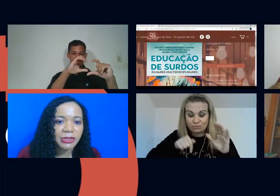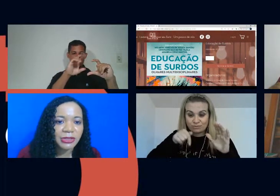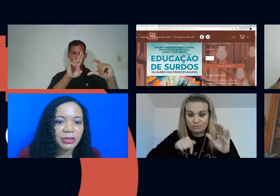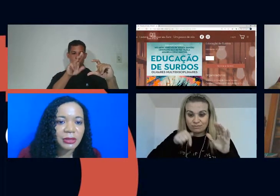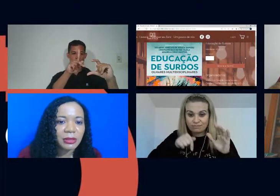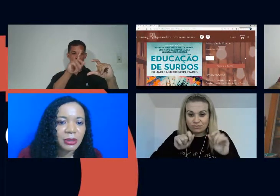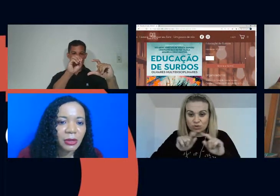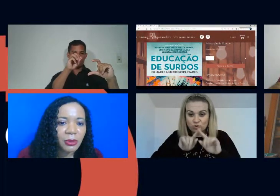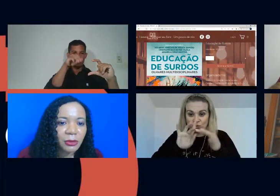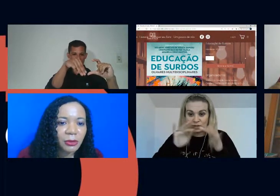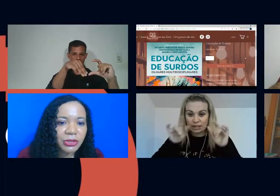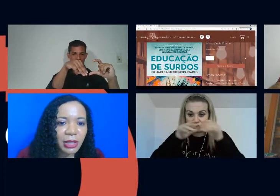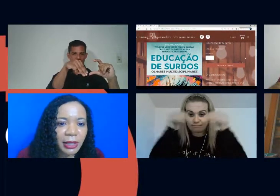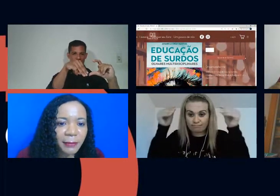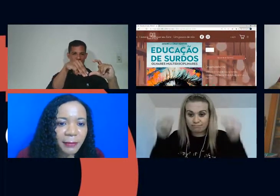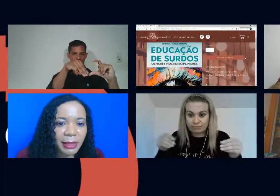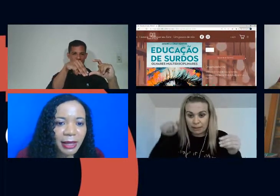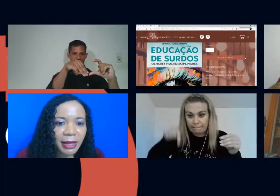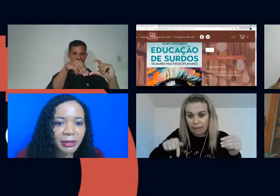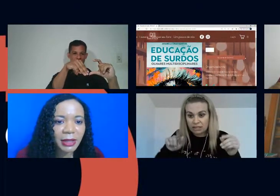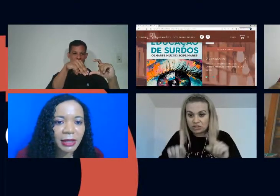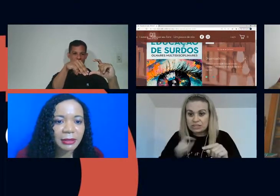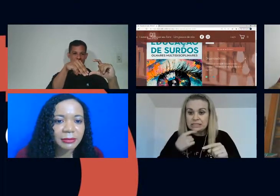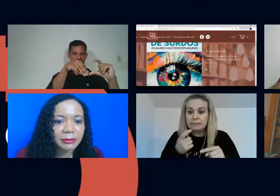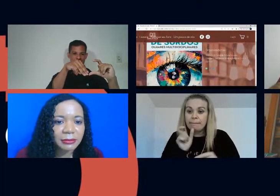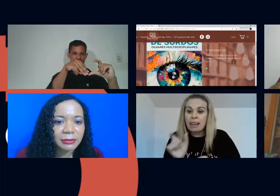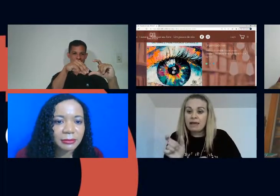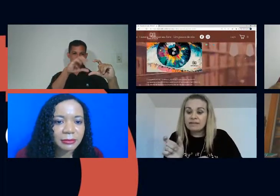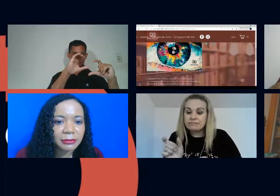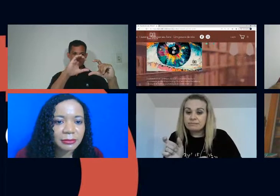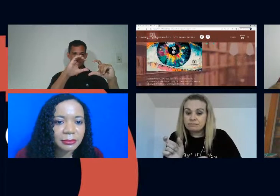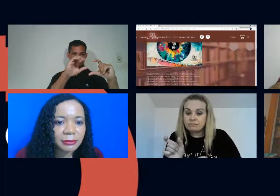no site onde tem a